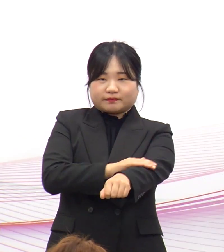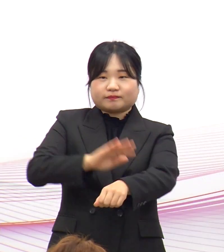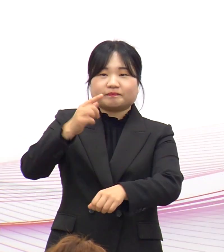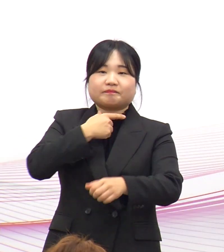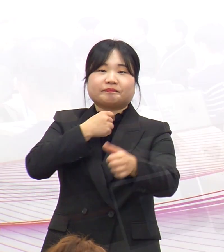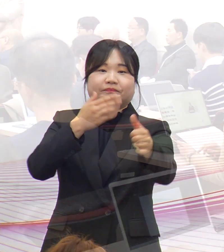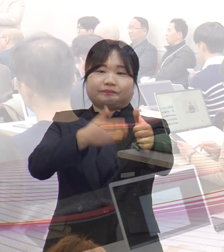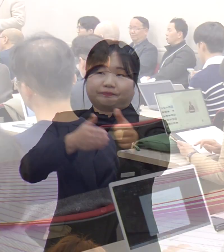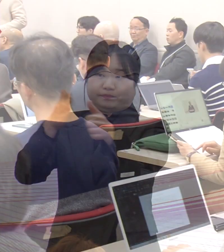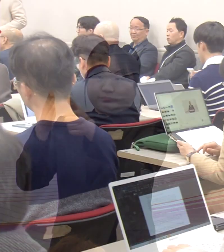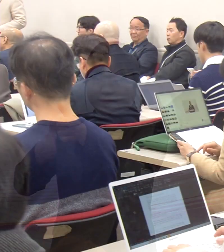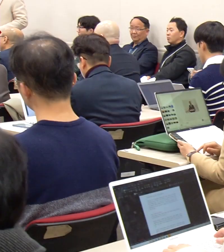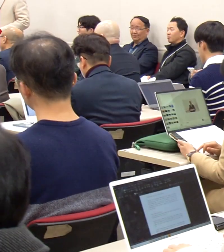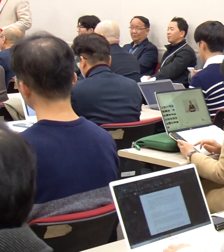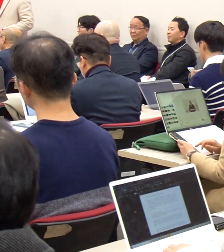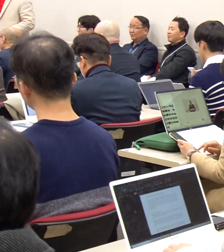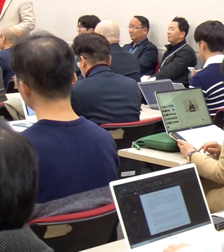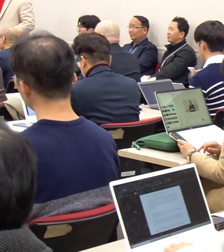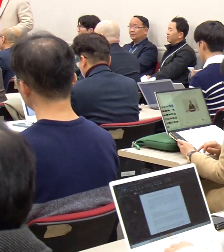소망합니다.